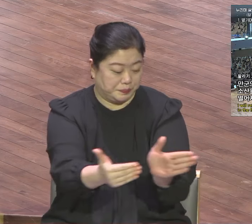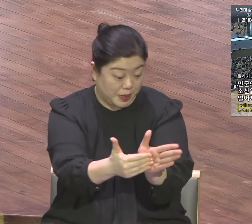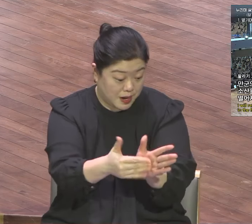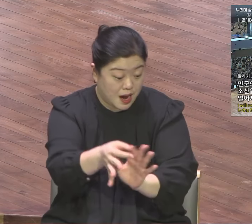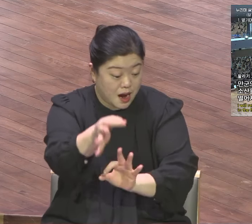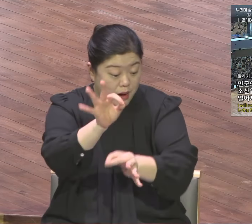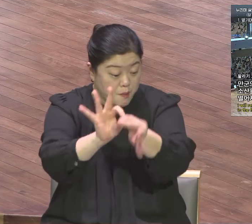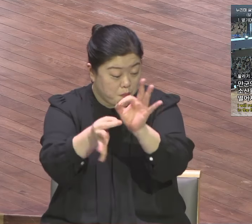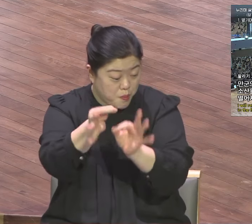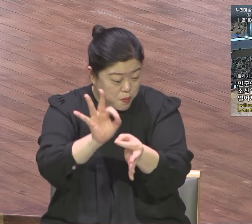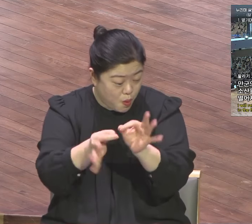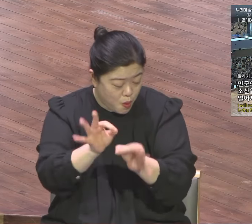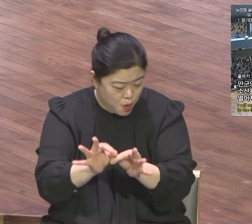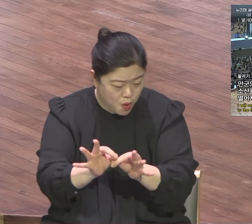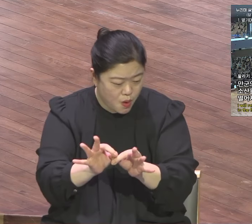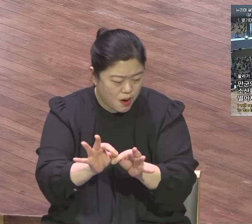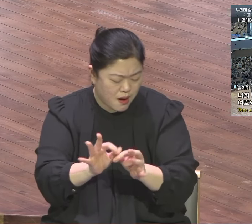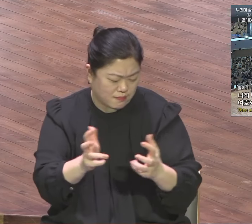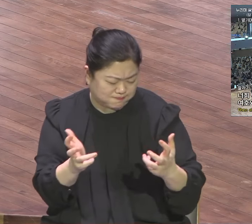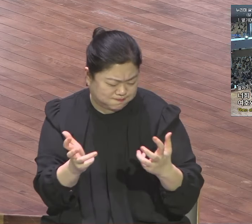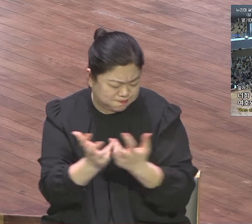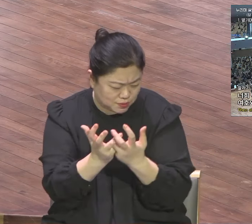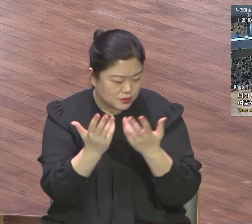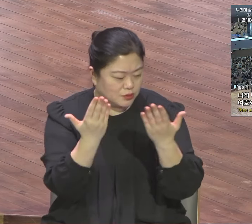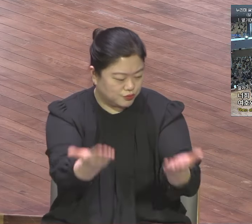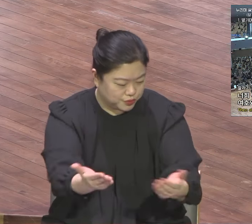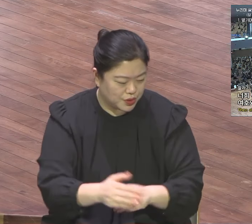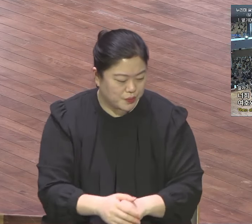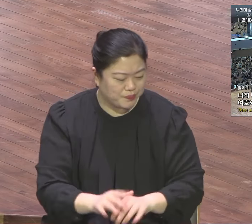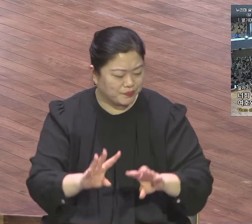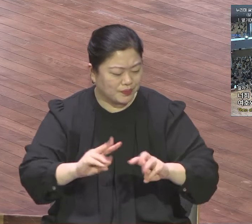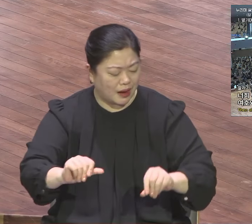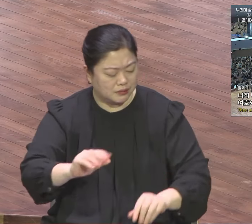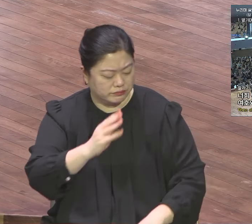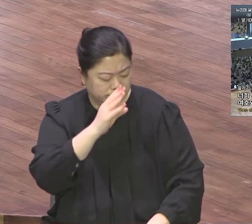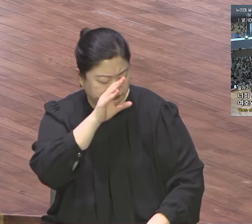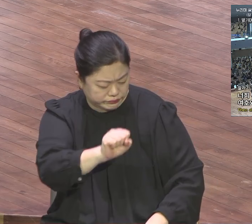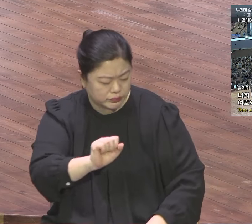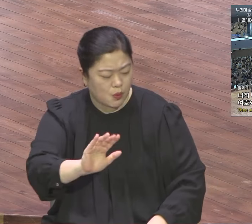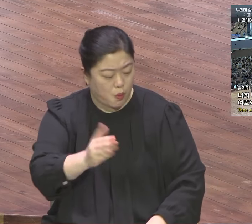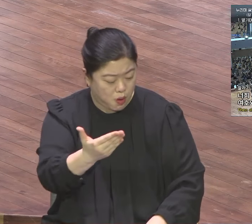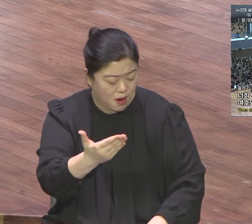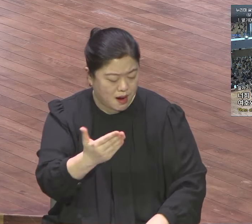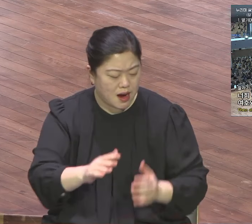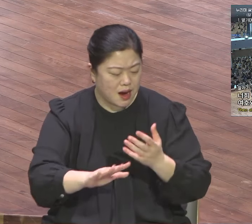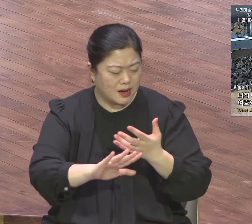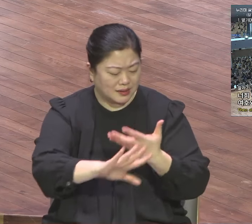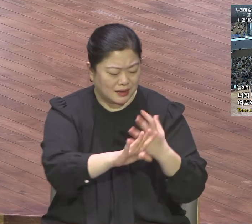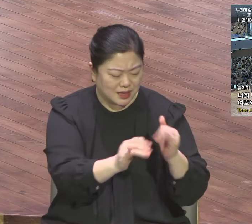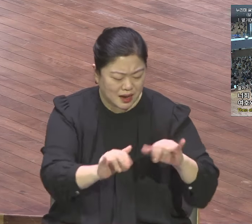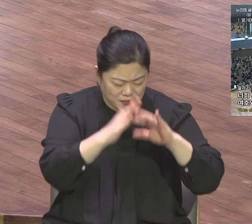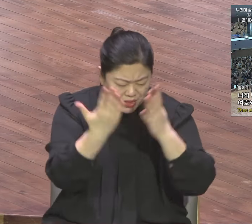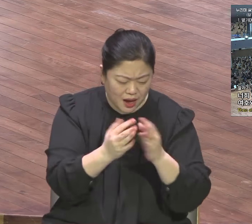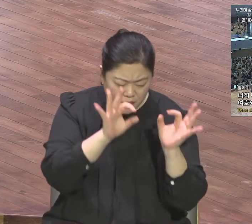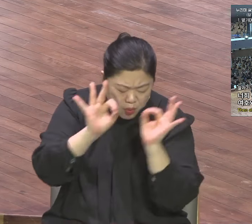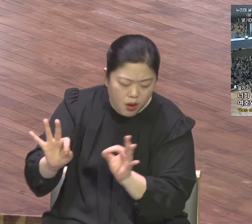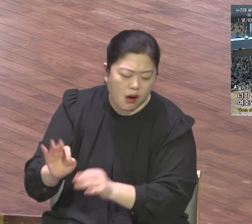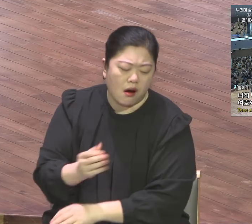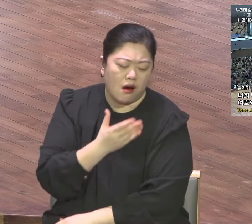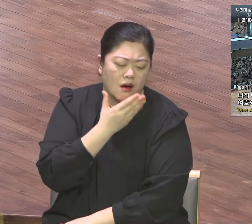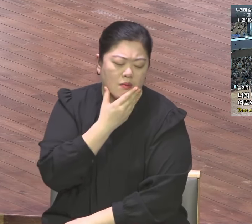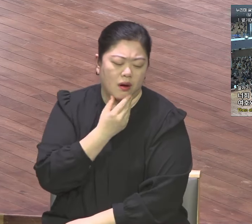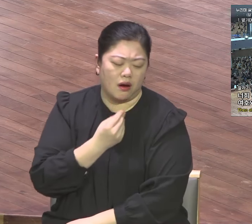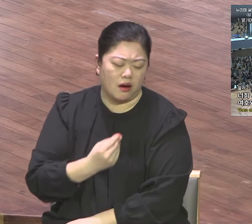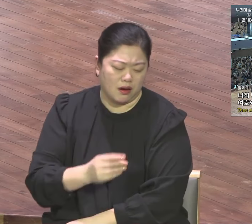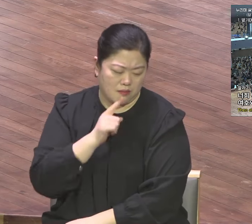포도나무 열매가 기한 전에 떨어지지 않게 하리니 너희 땅이 아름다우심으로 모든 이방인들이 너희를 복되다